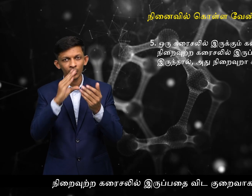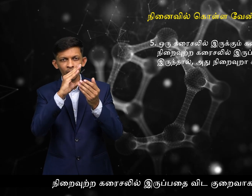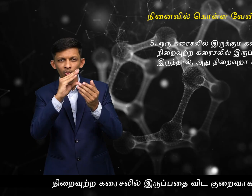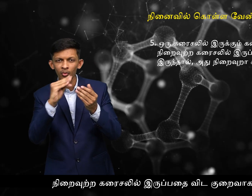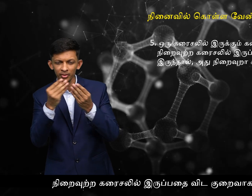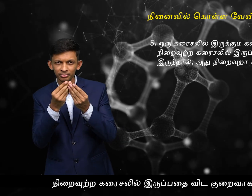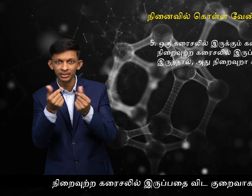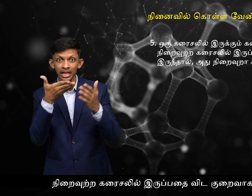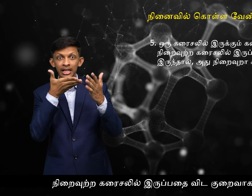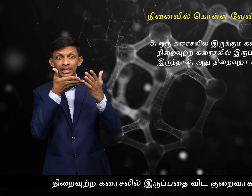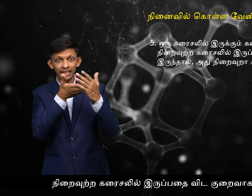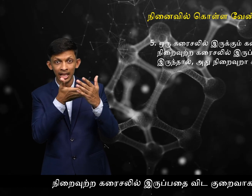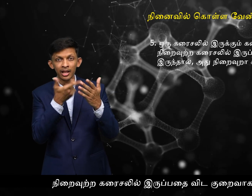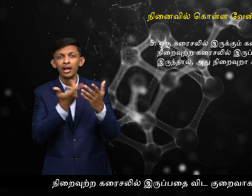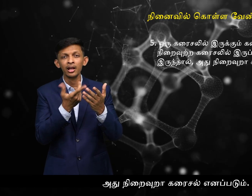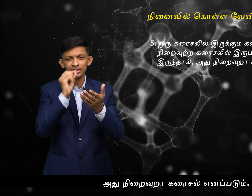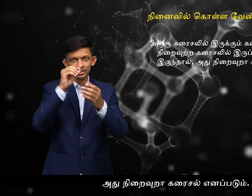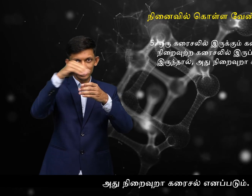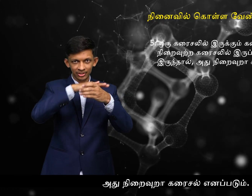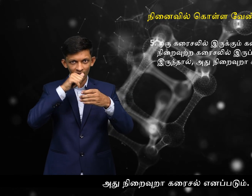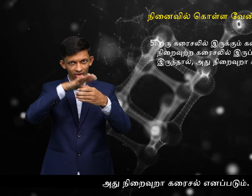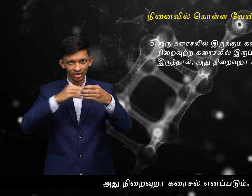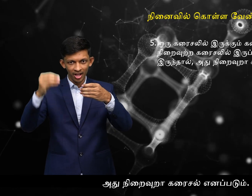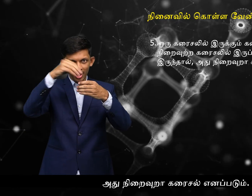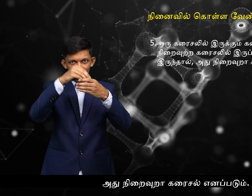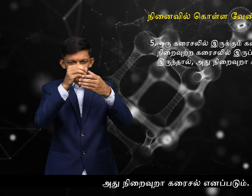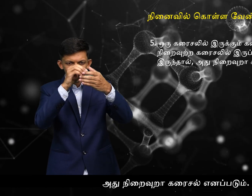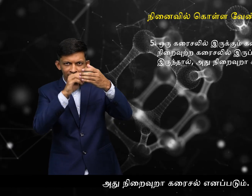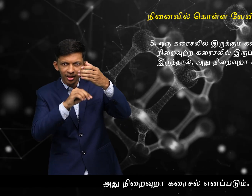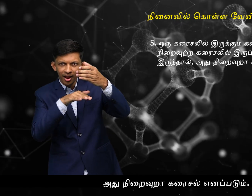கரைசலில் இருப்பதை விட குறைவாக இருந்தால் அது நிறைவுறா கரைசல் எனப்படும்.